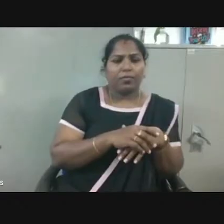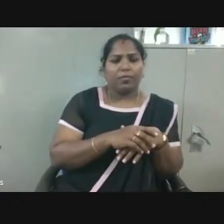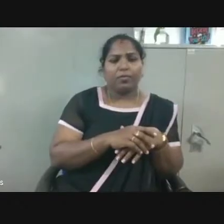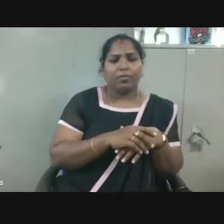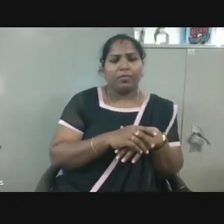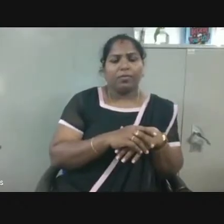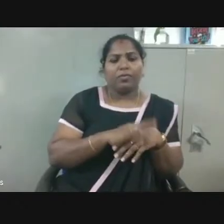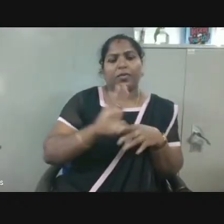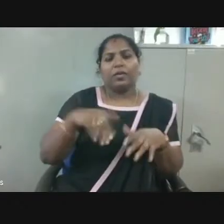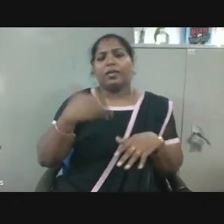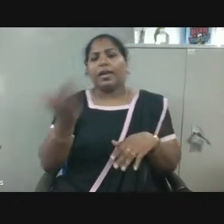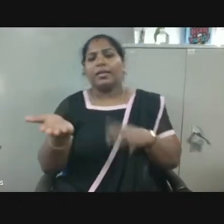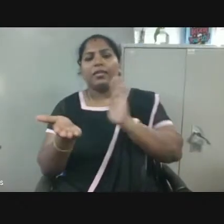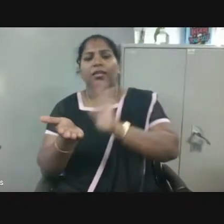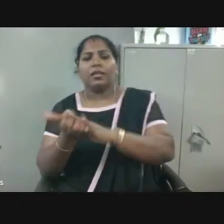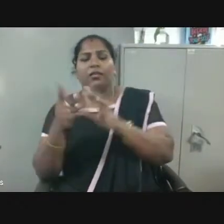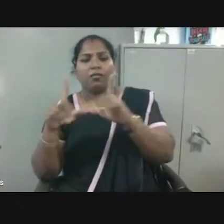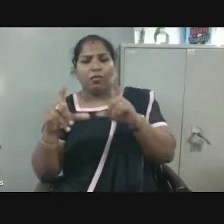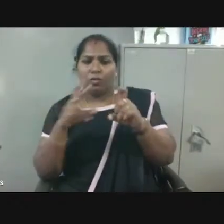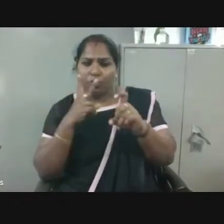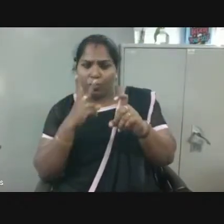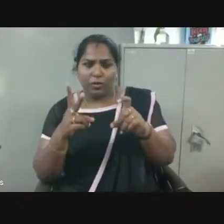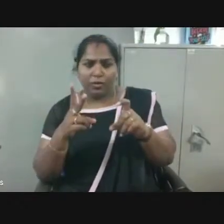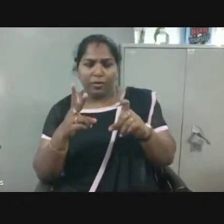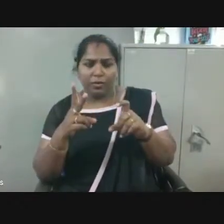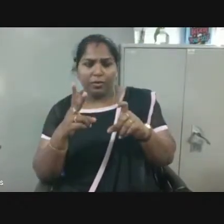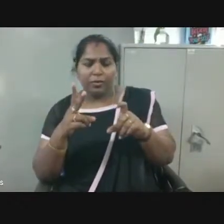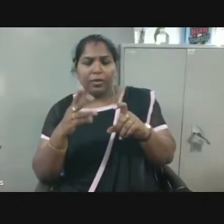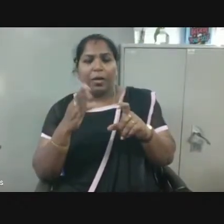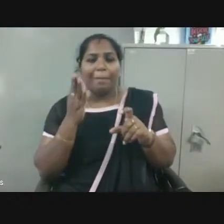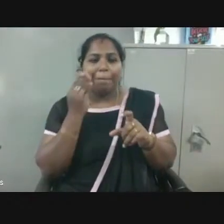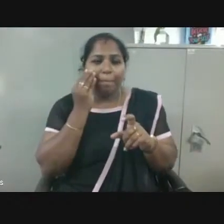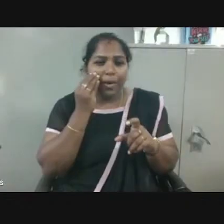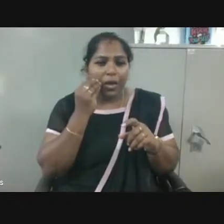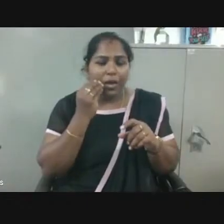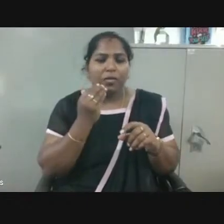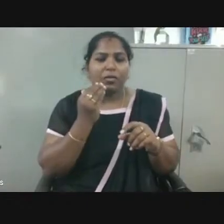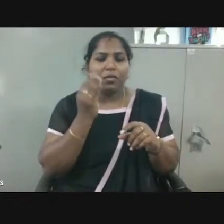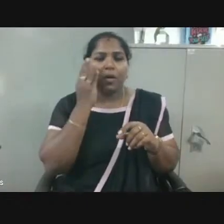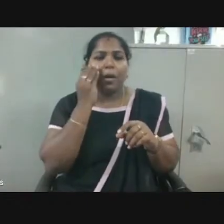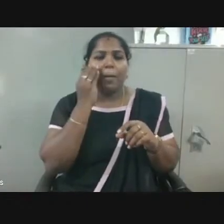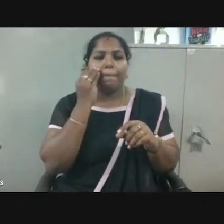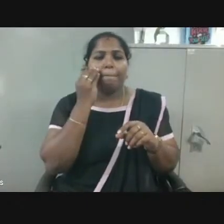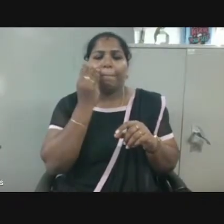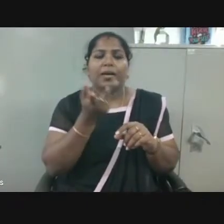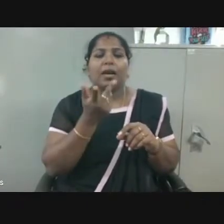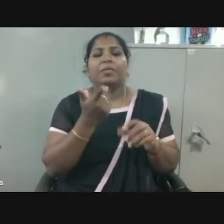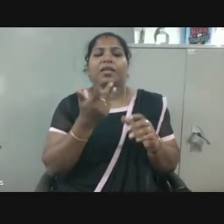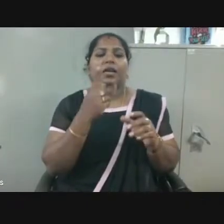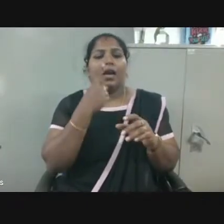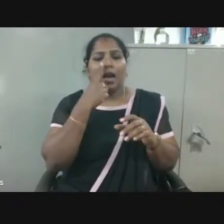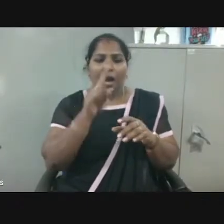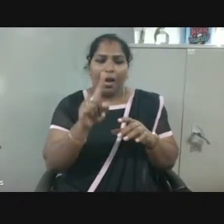വലതുവശത്തുള്ള പടം നോക്കുകയാണെങ്കിൽ ആ പിങ്ക് കളറുള്ള ആളാണ് അൺഅഫക്റ്റഡ് മദർ, കാരിയർ. അതിനകത്ത് ആ